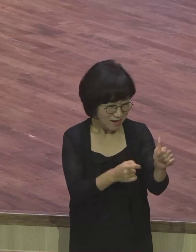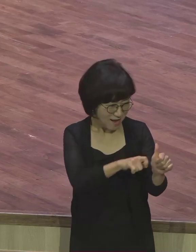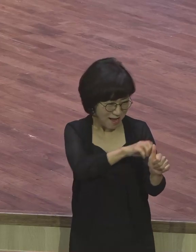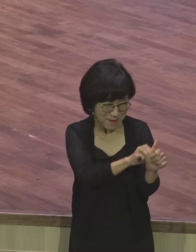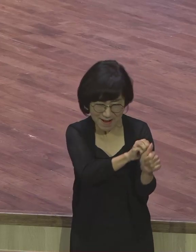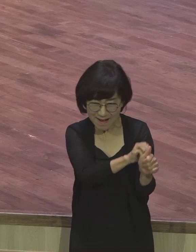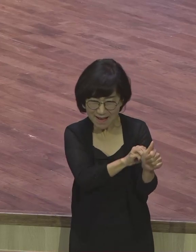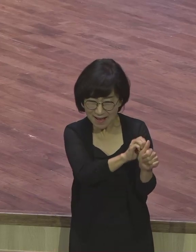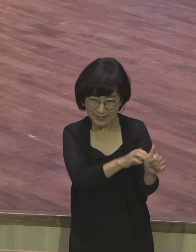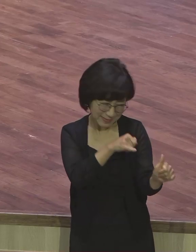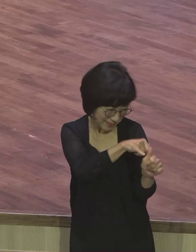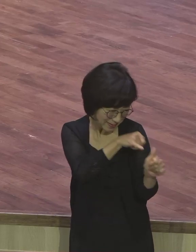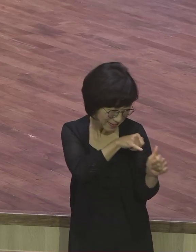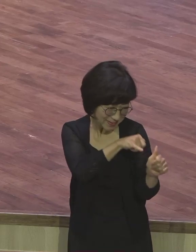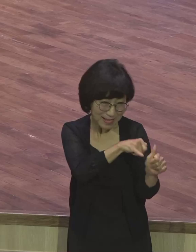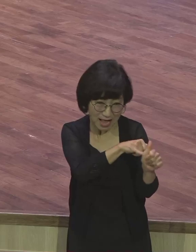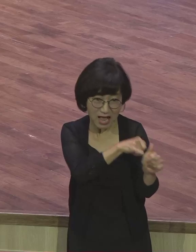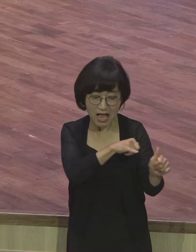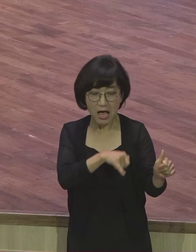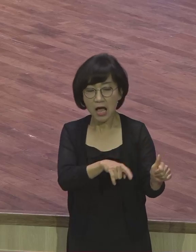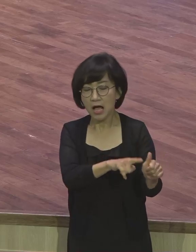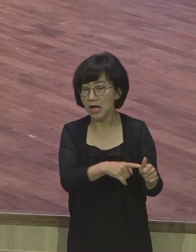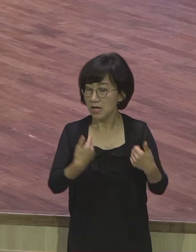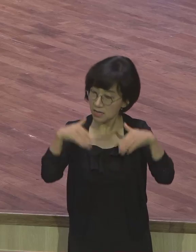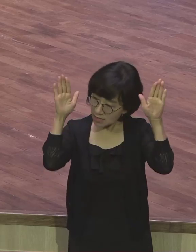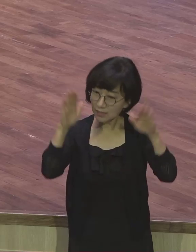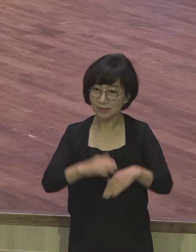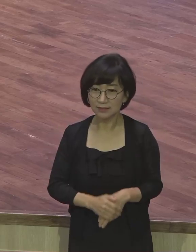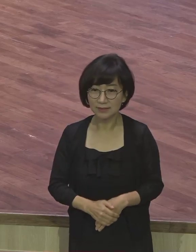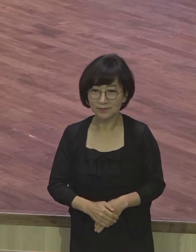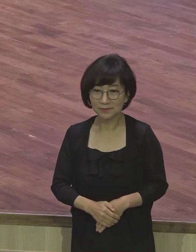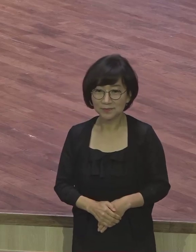남편을 힘들게 해. 불신자 남편이라도